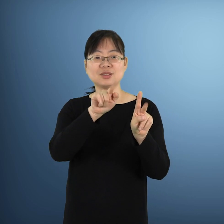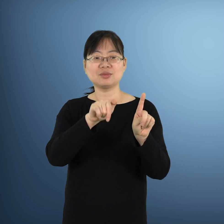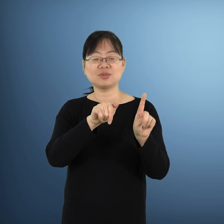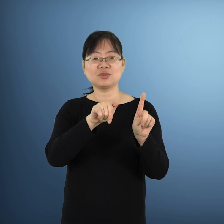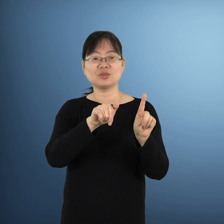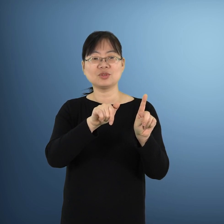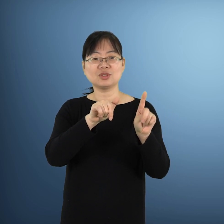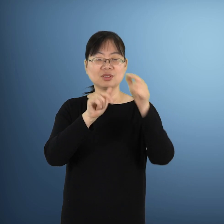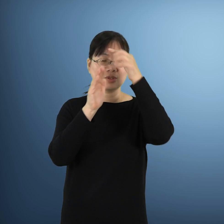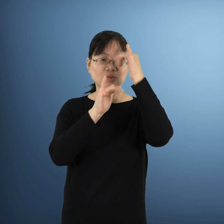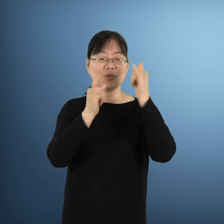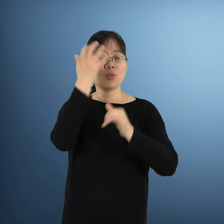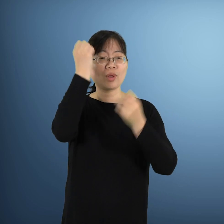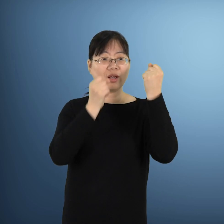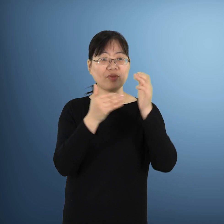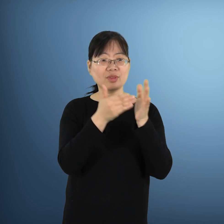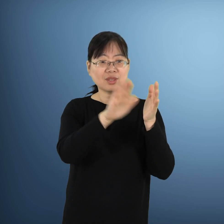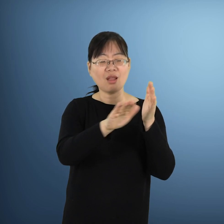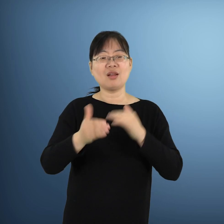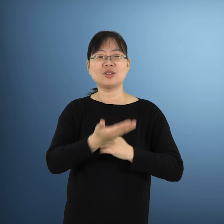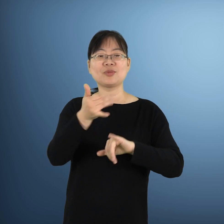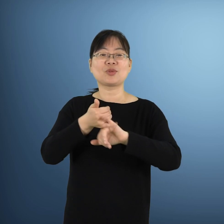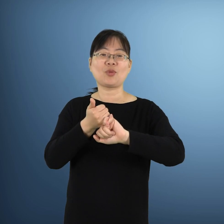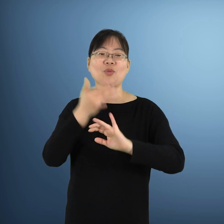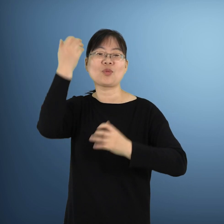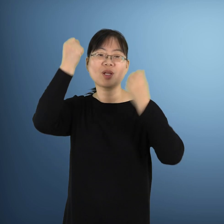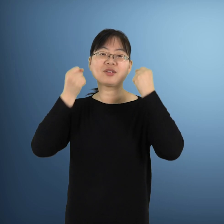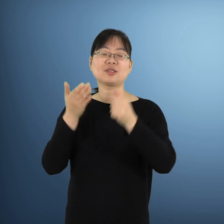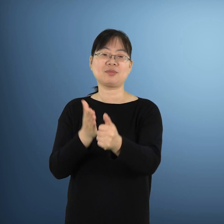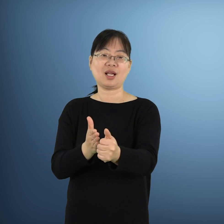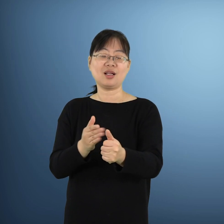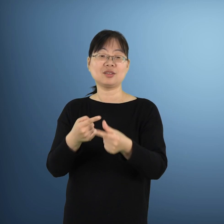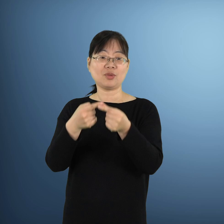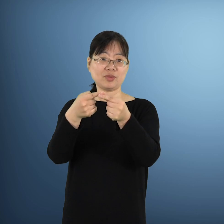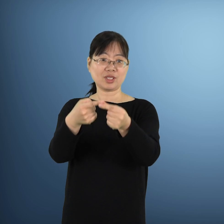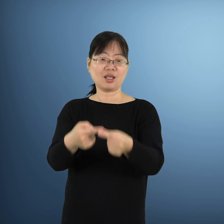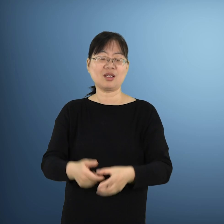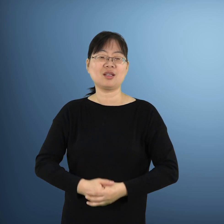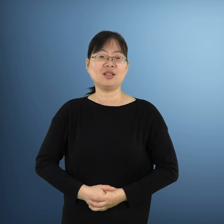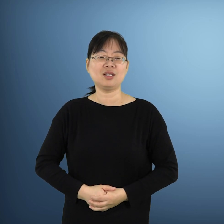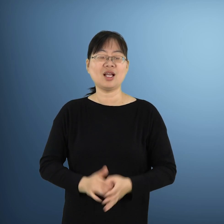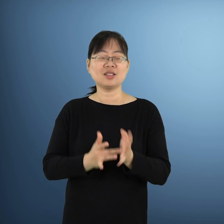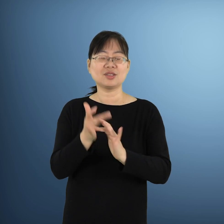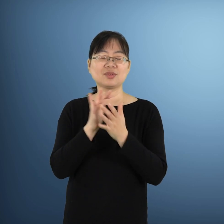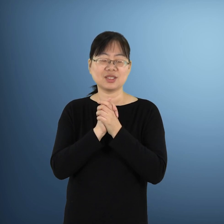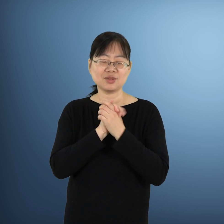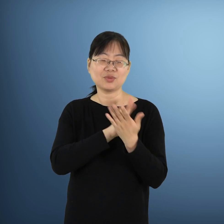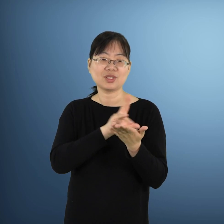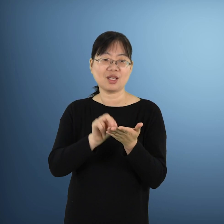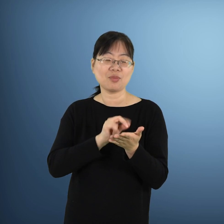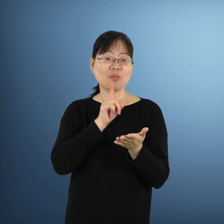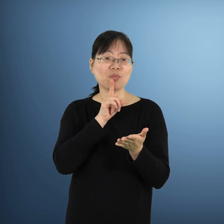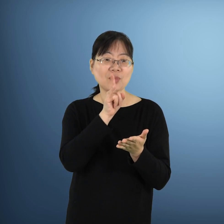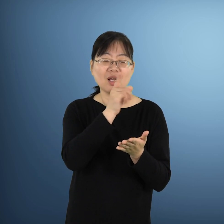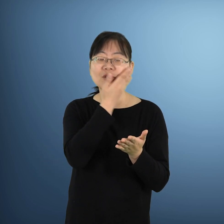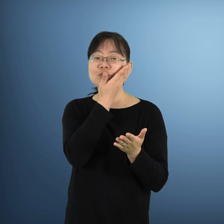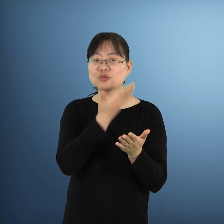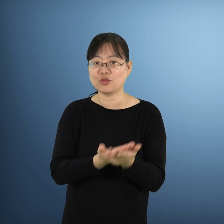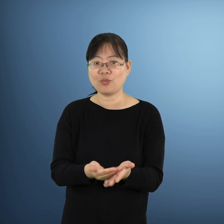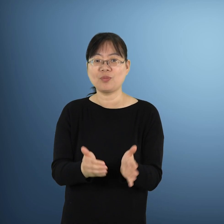성도도 외웠는데 여러분들도 반드시 외워야 됩니다. 첫째, 그러니까 예수님의 기도 제목이에요. 그러니까